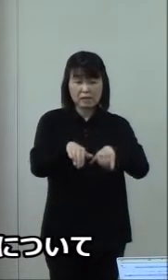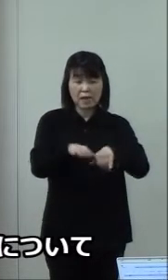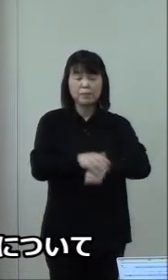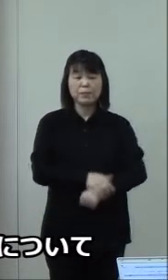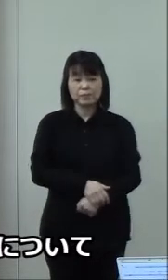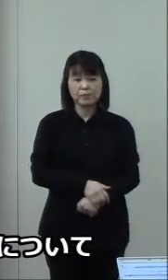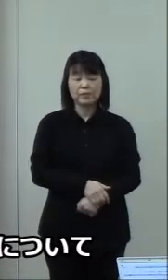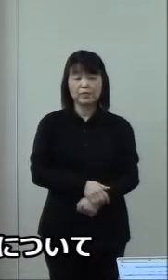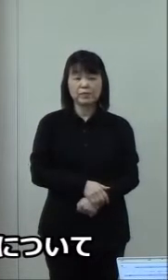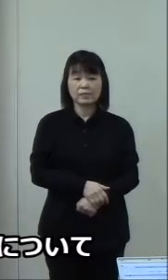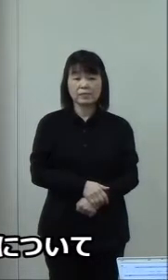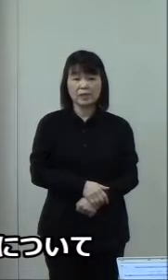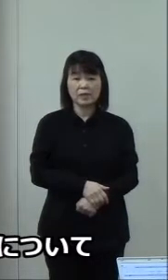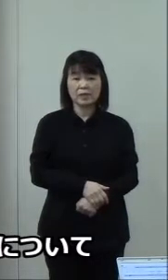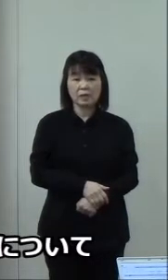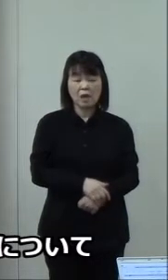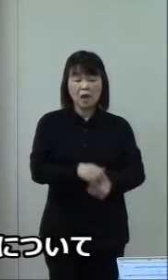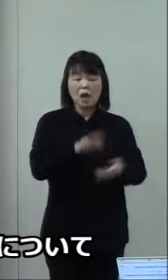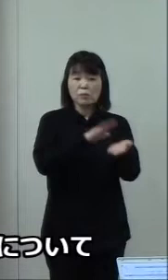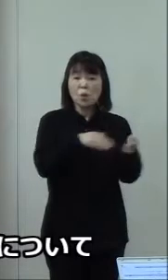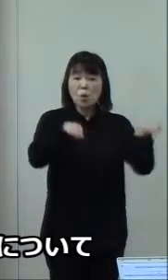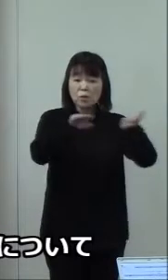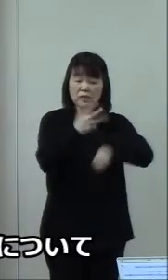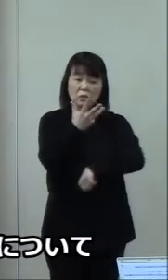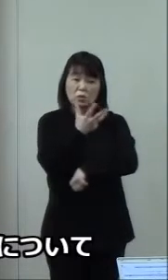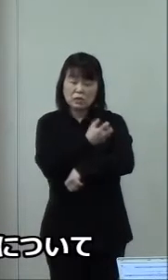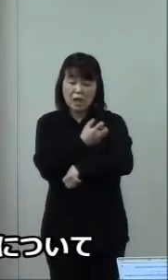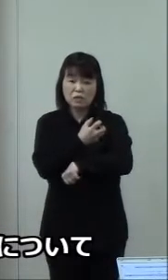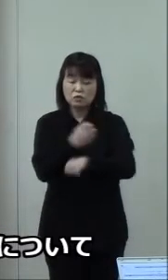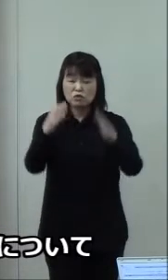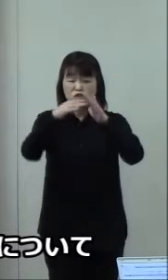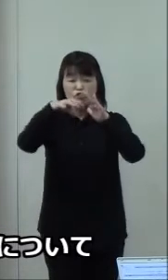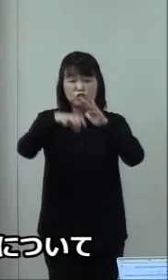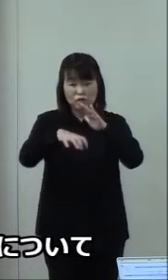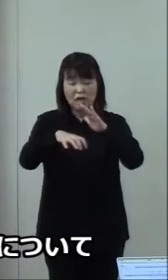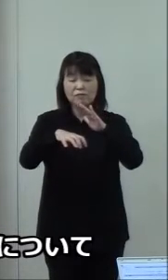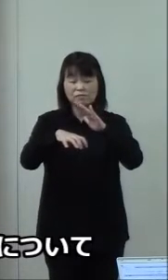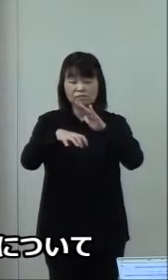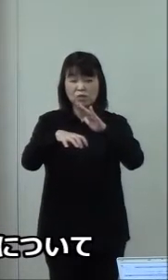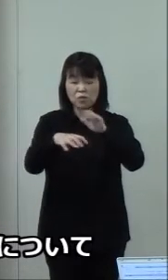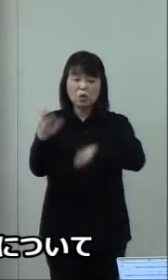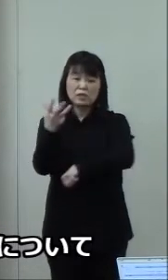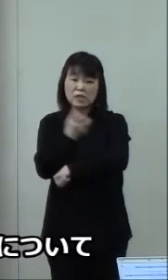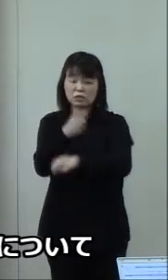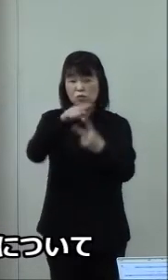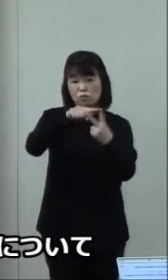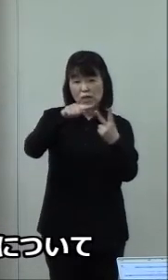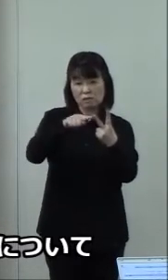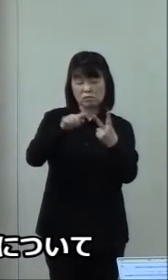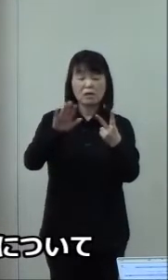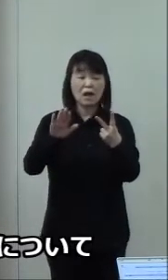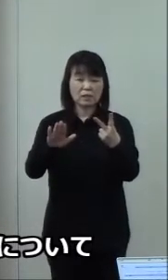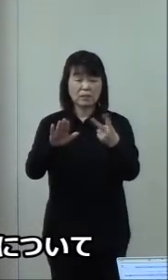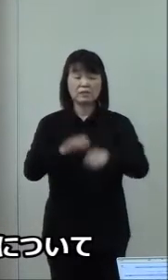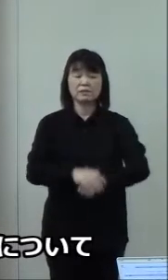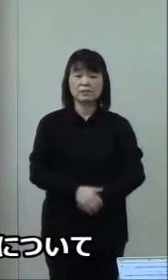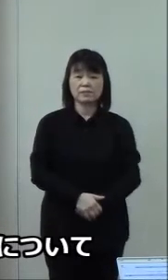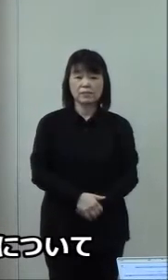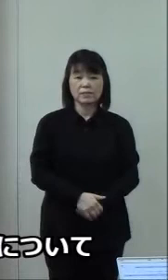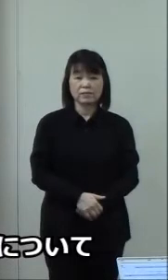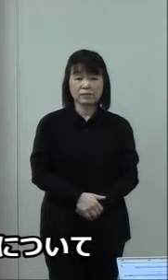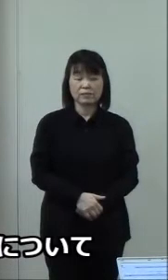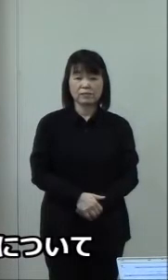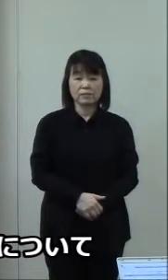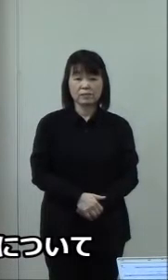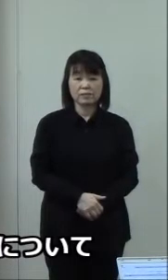上の方と同様に個別接種と集団接種を併用して実施することとしております。対象